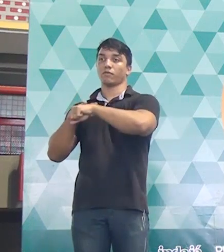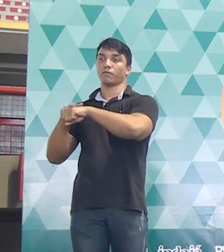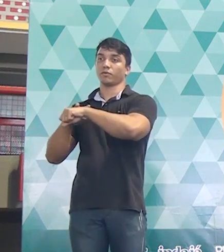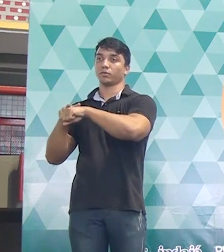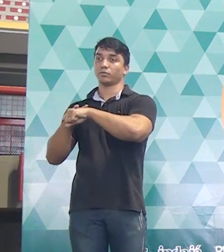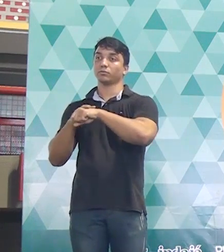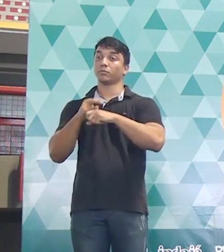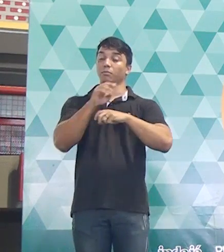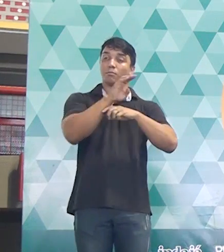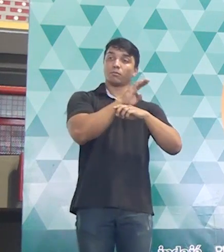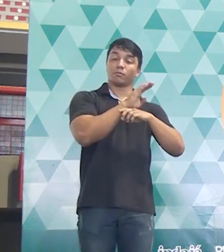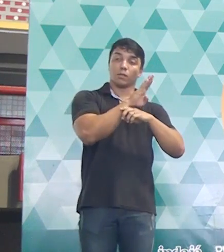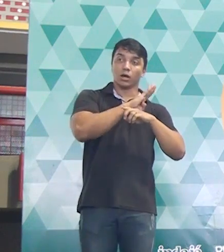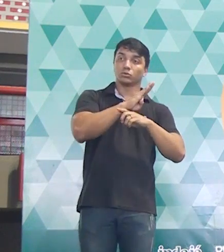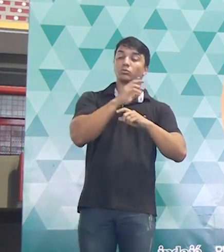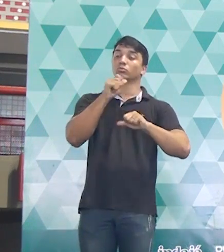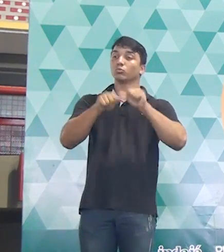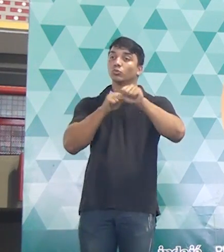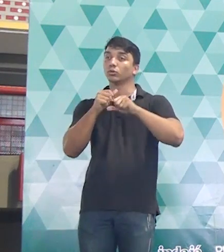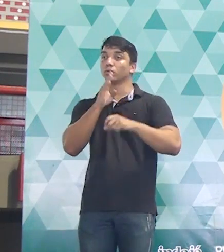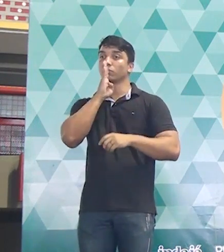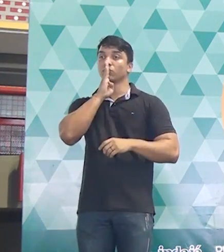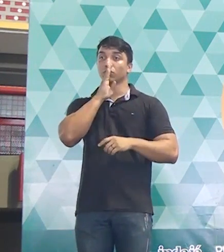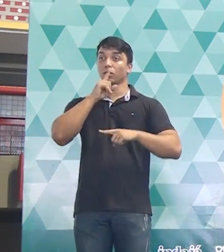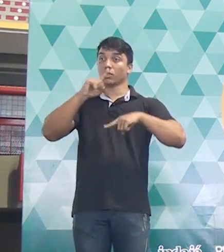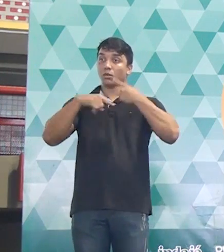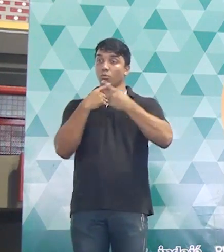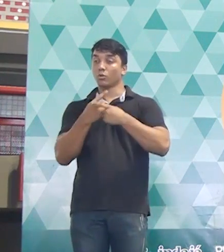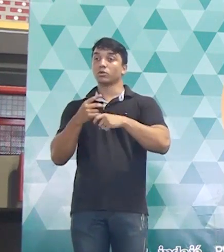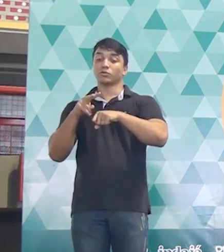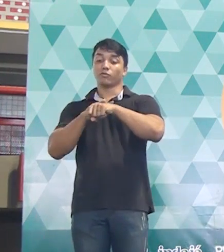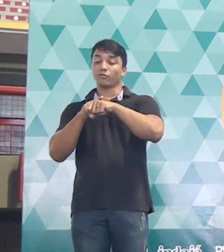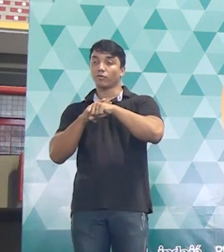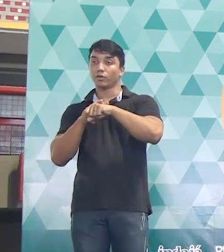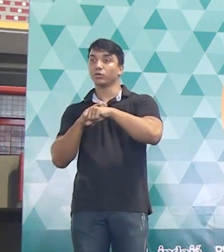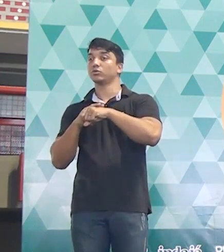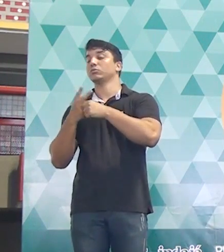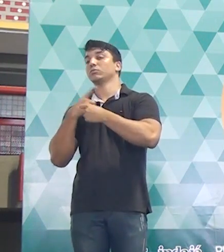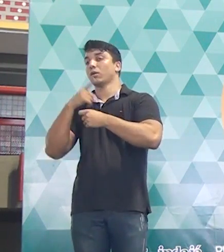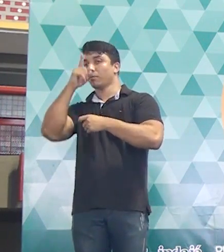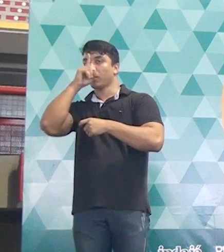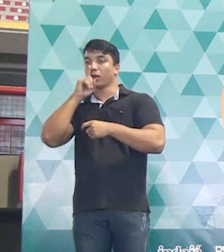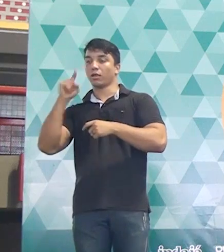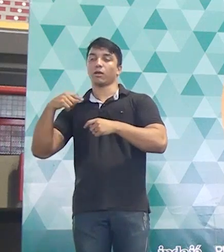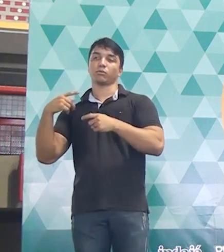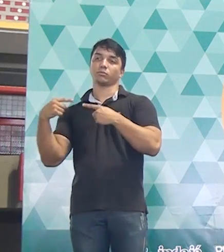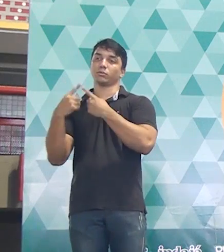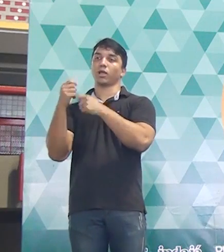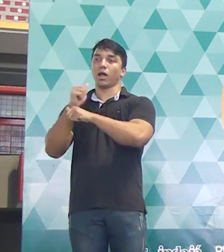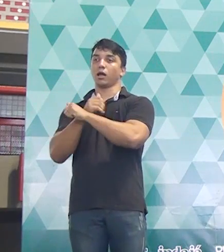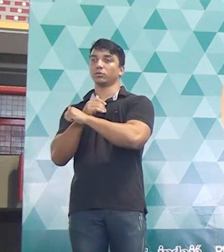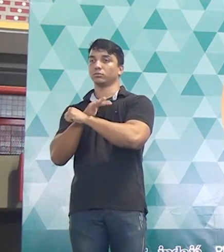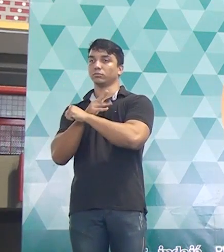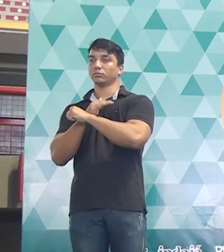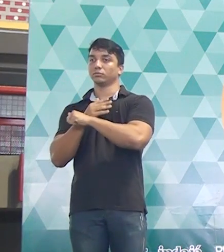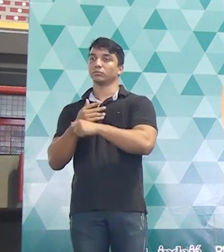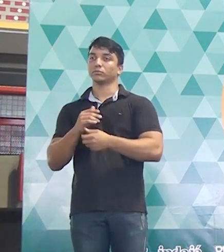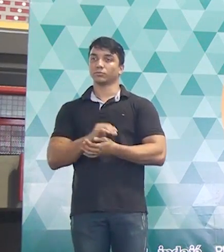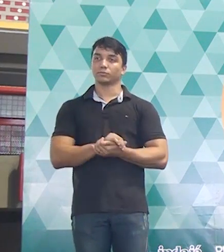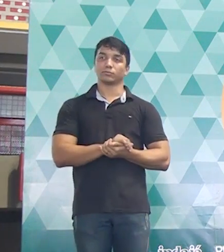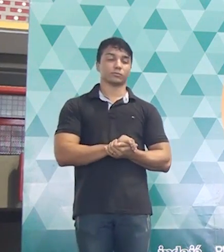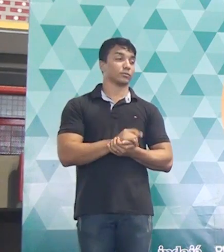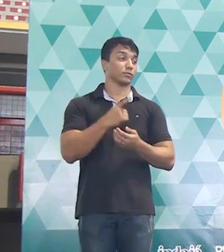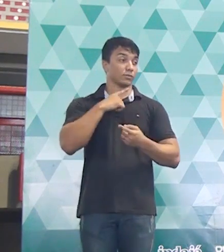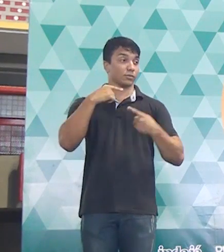de básico para neutro, e em seguida de verde para amarelo, de neutro para ácido. Com o acréscimo de ácido